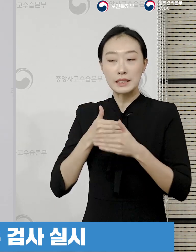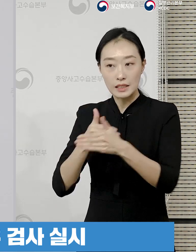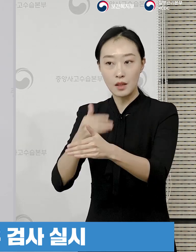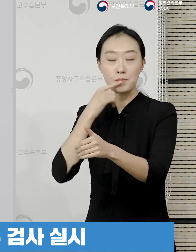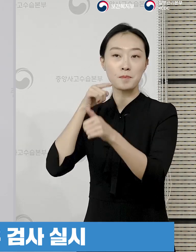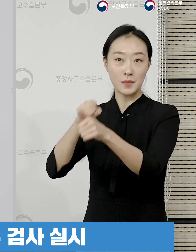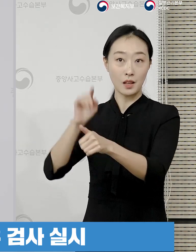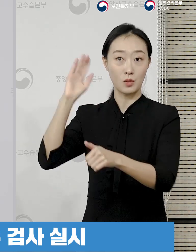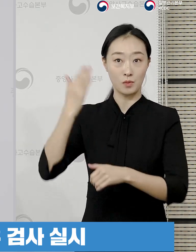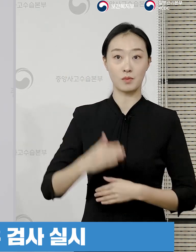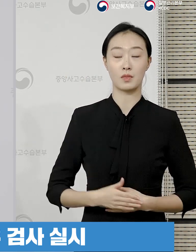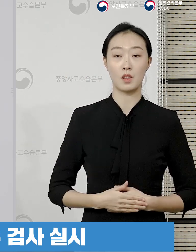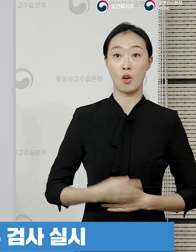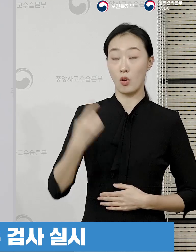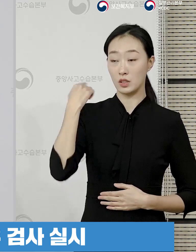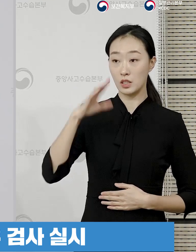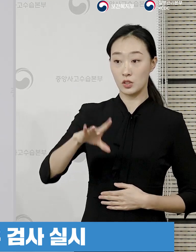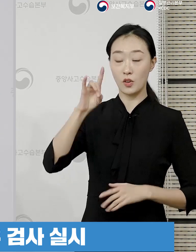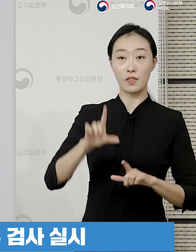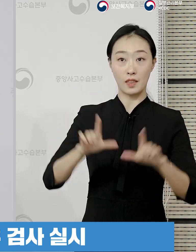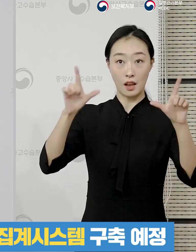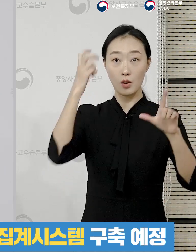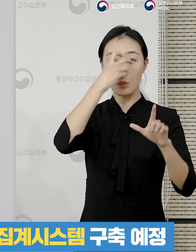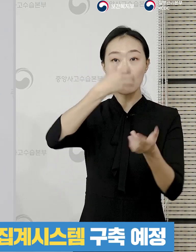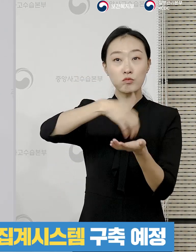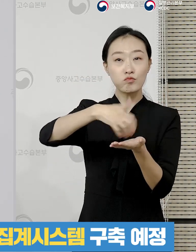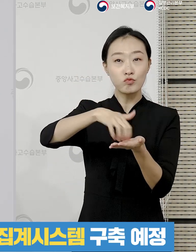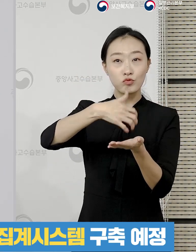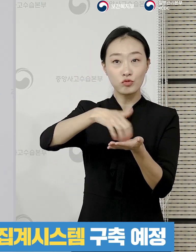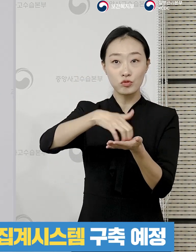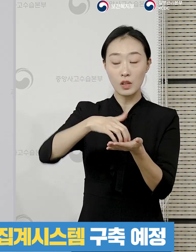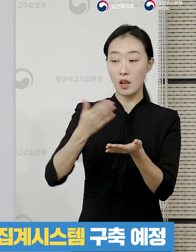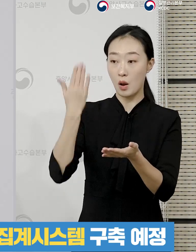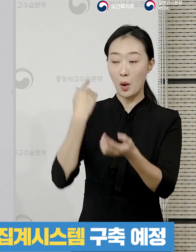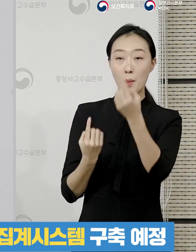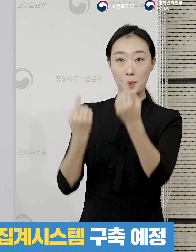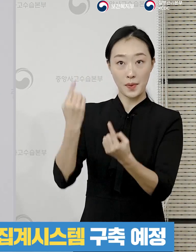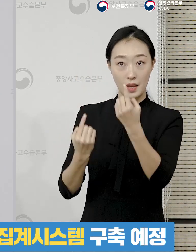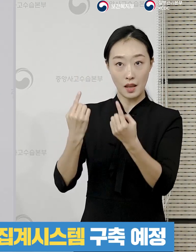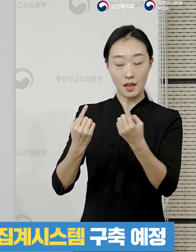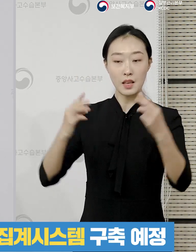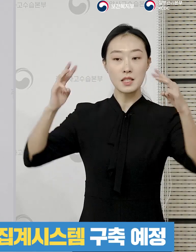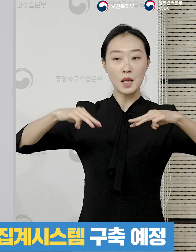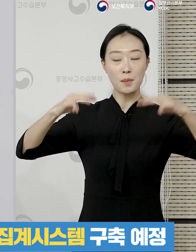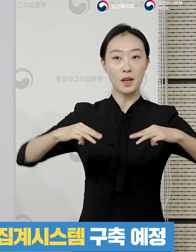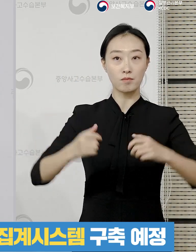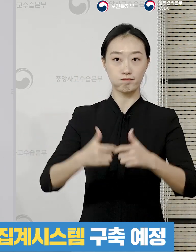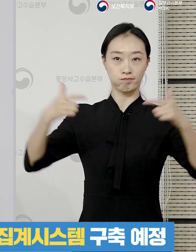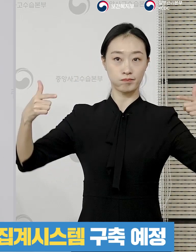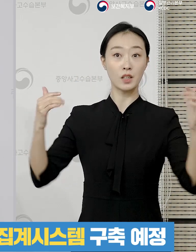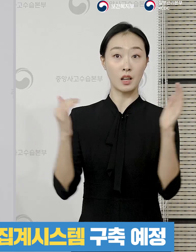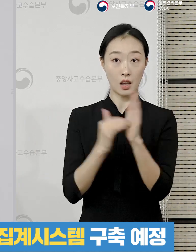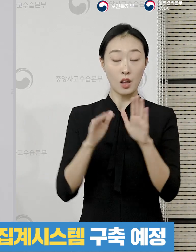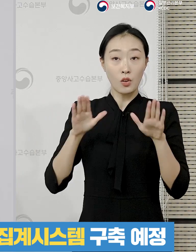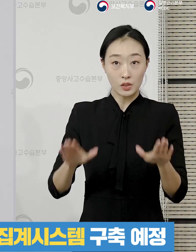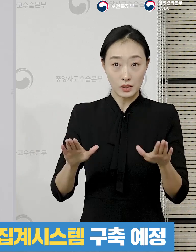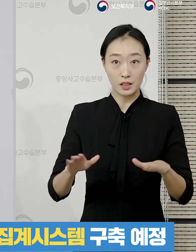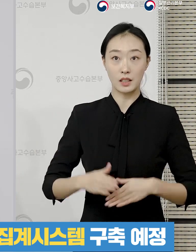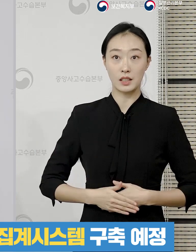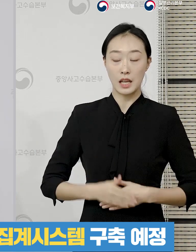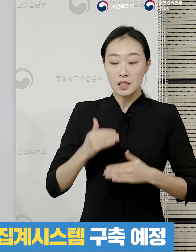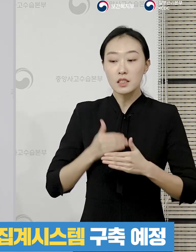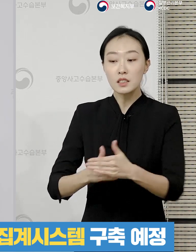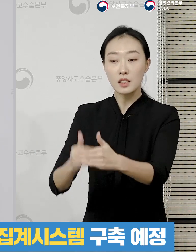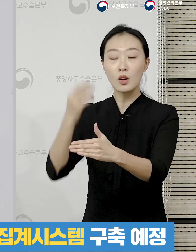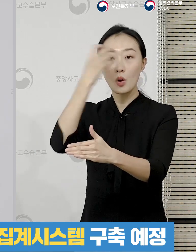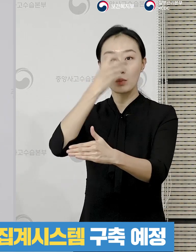대해서는 검사를 실시하게 됩니다. 어제 첫날 검사 건수는 종전에 비해 약 3배 정도